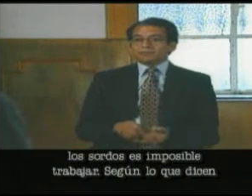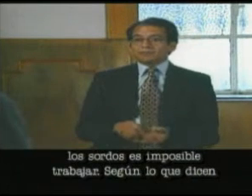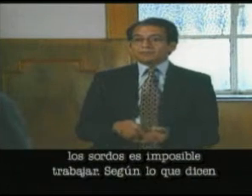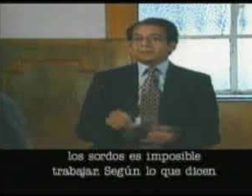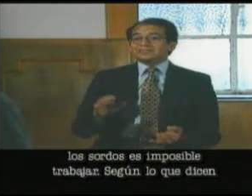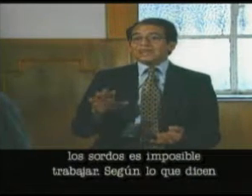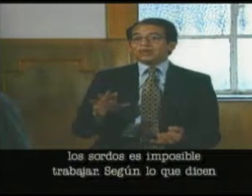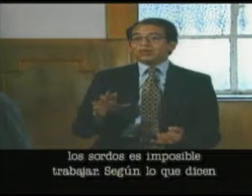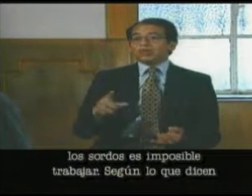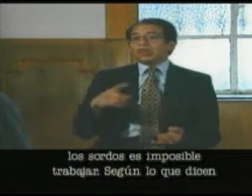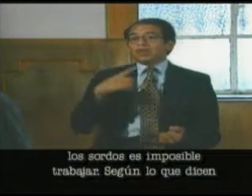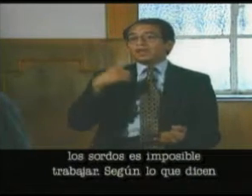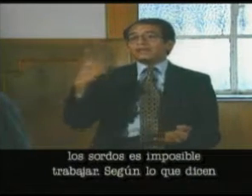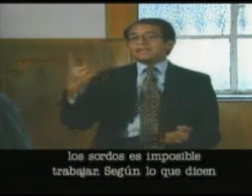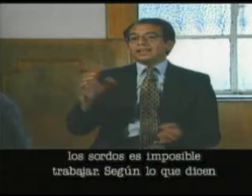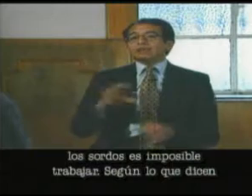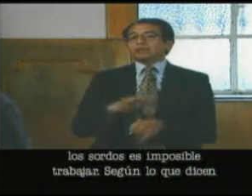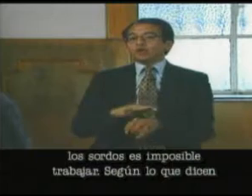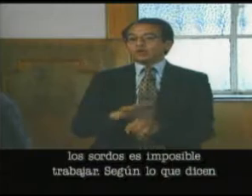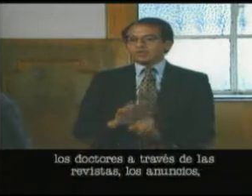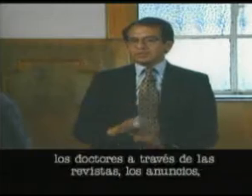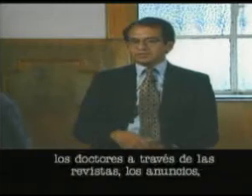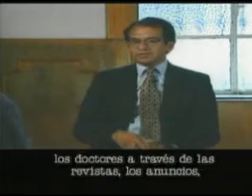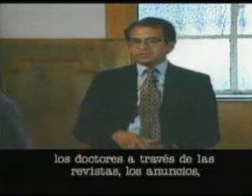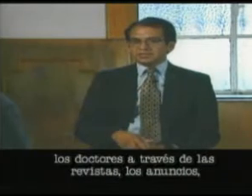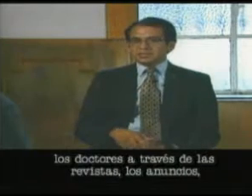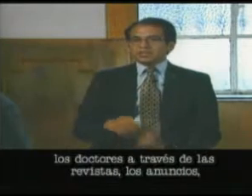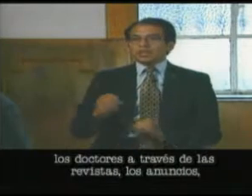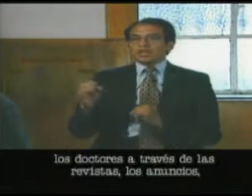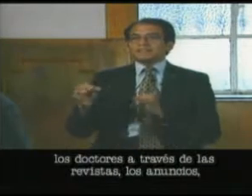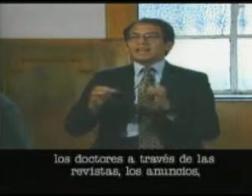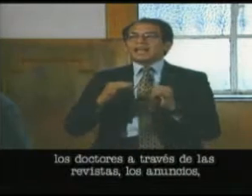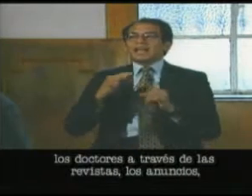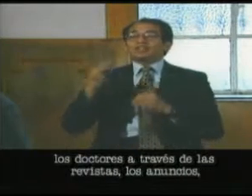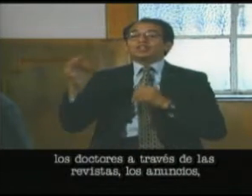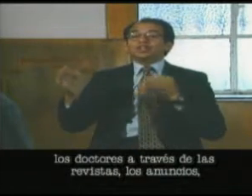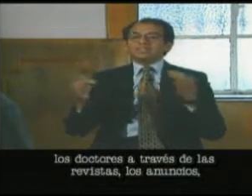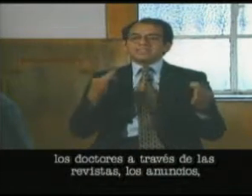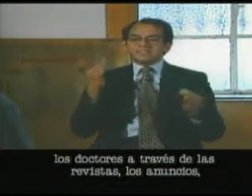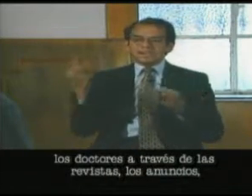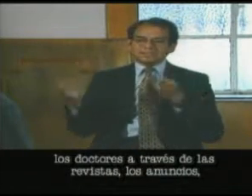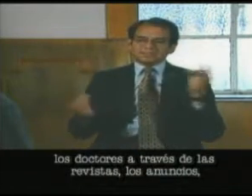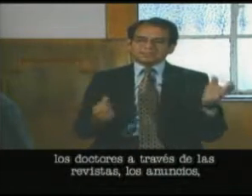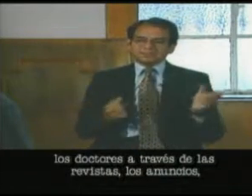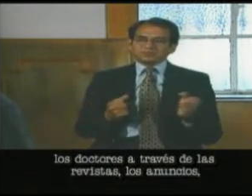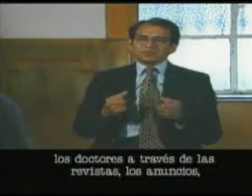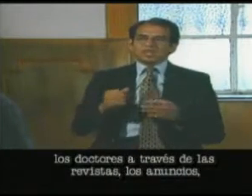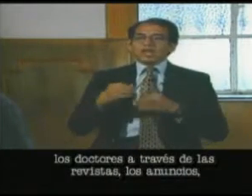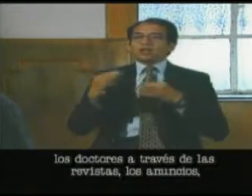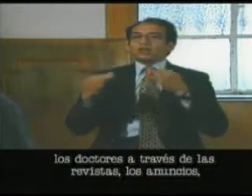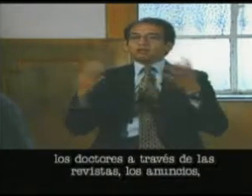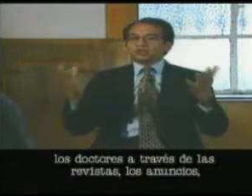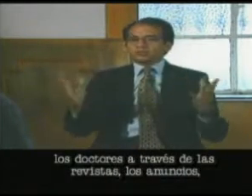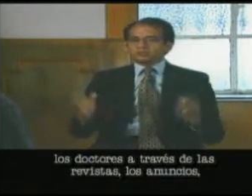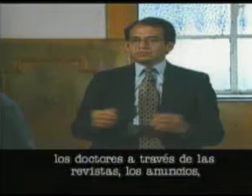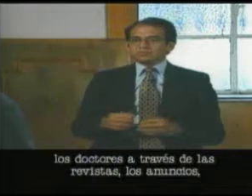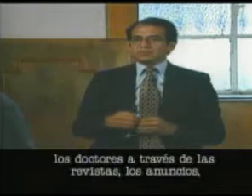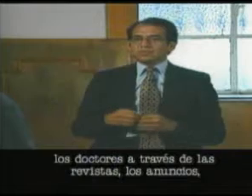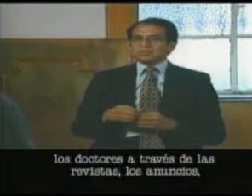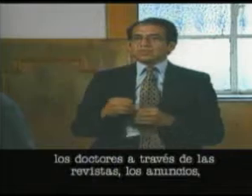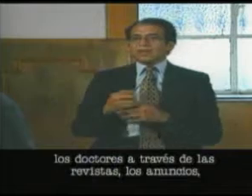trabajar, según lo que dicen los doctores. Pues las noticias,